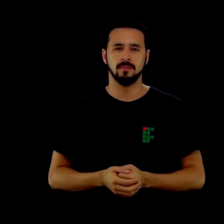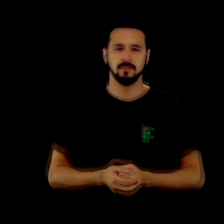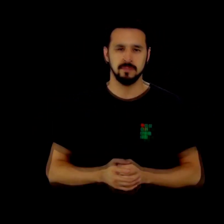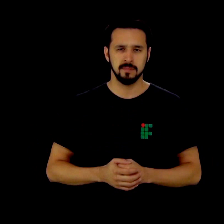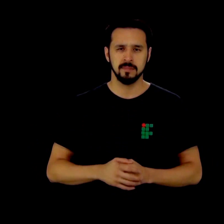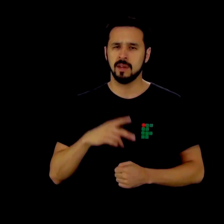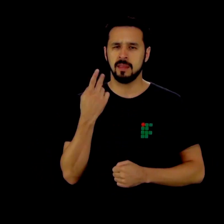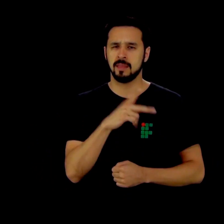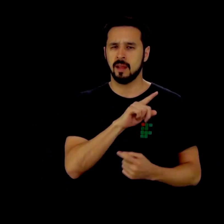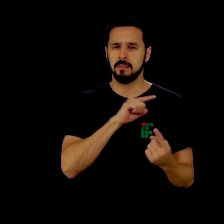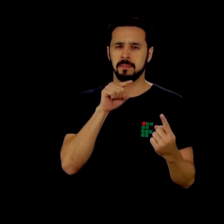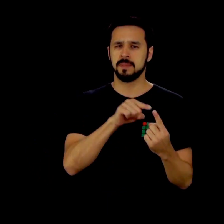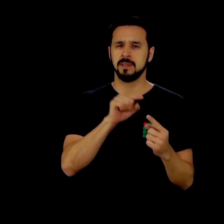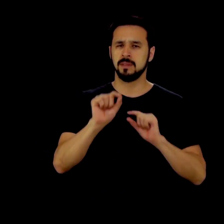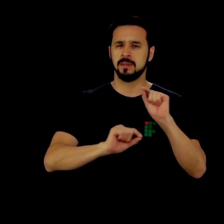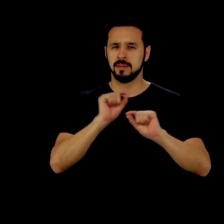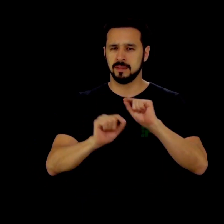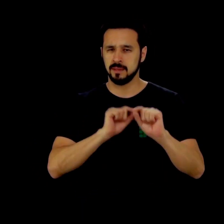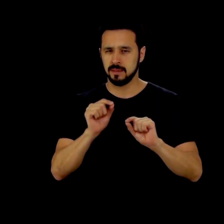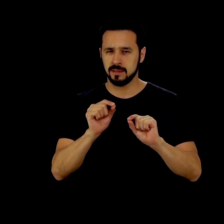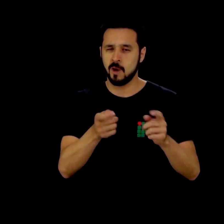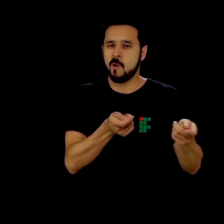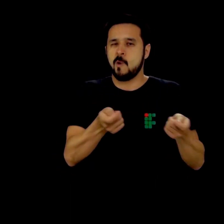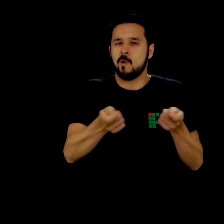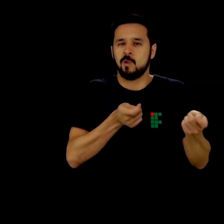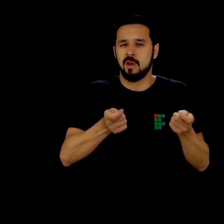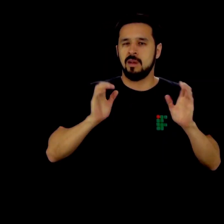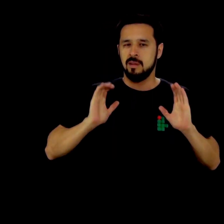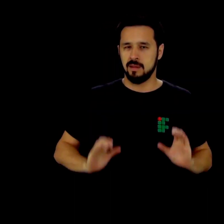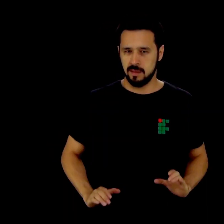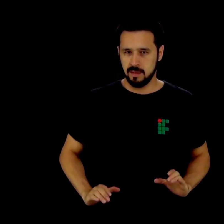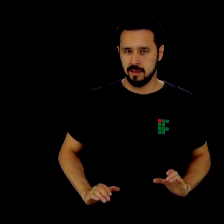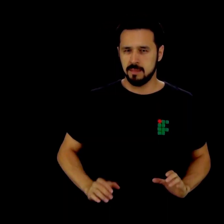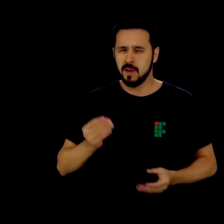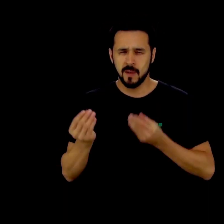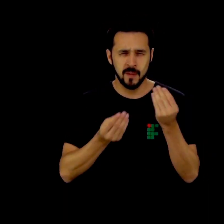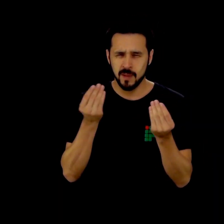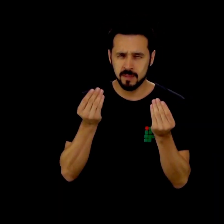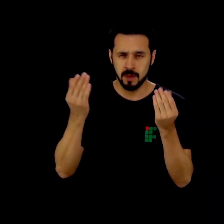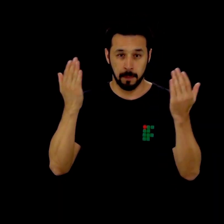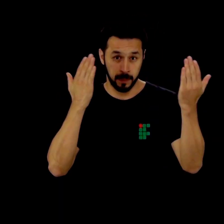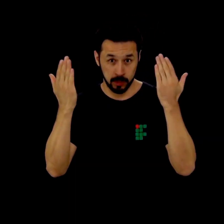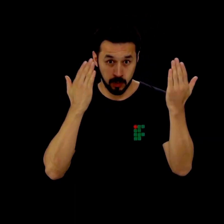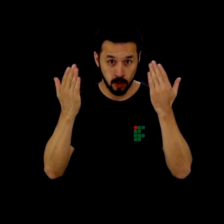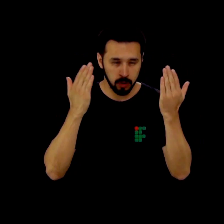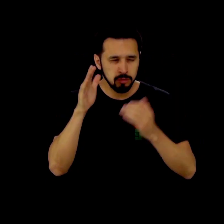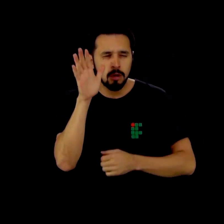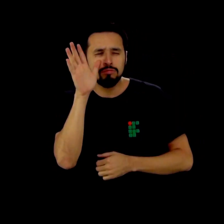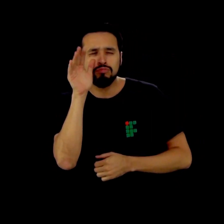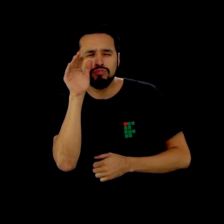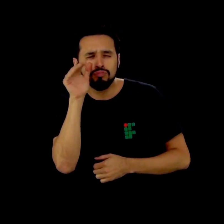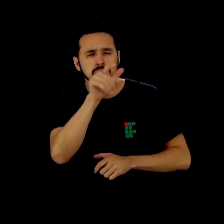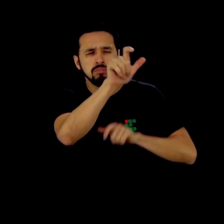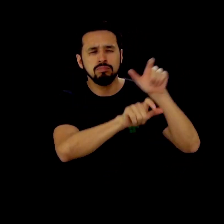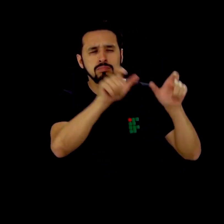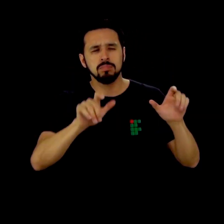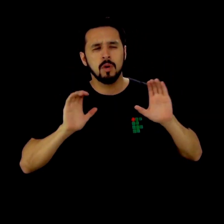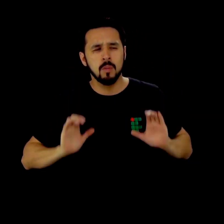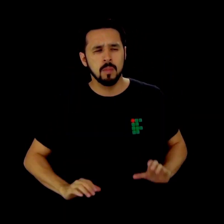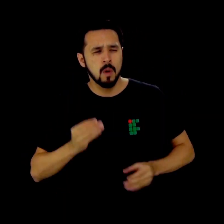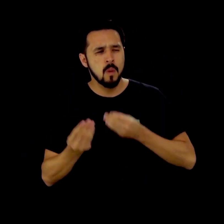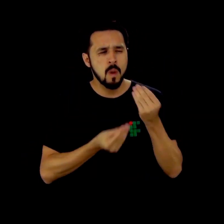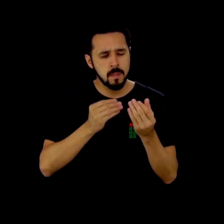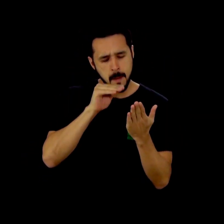A sua meta é a previsão e controle do comportamento, isto é, coloca o comportamento